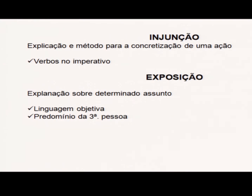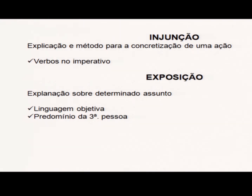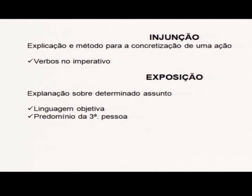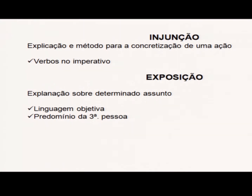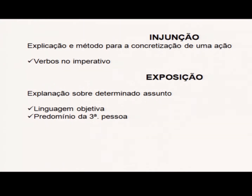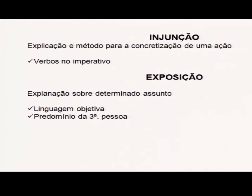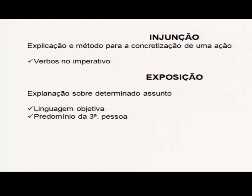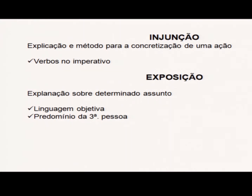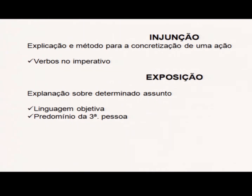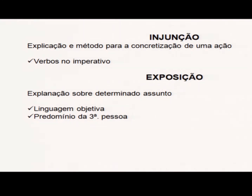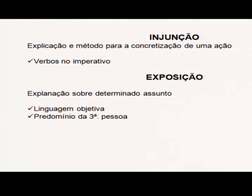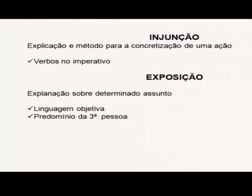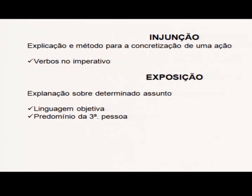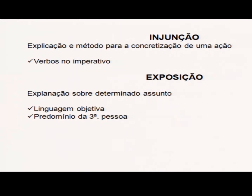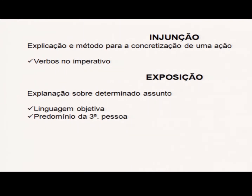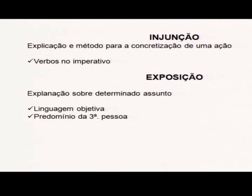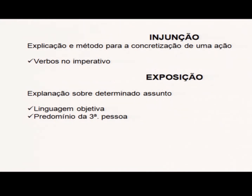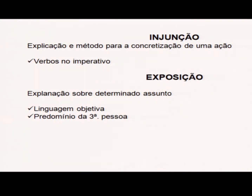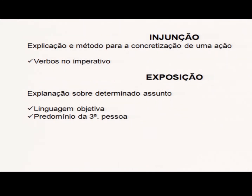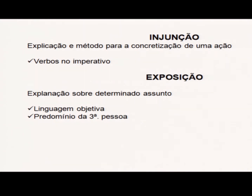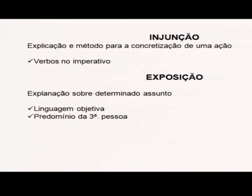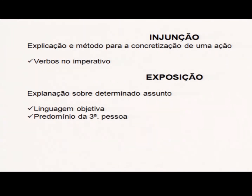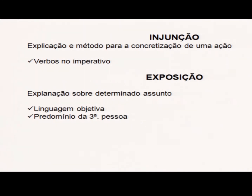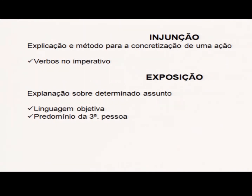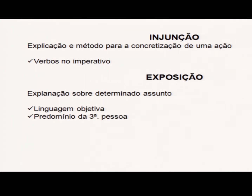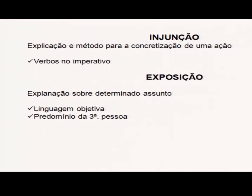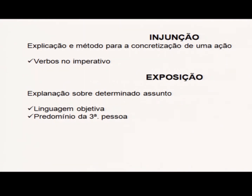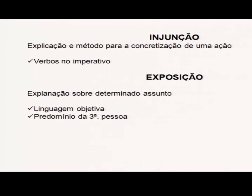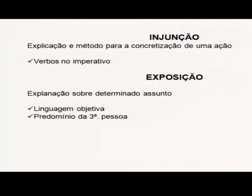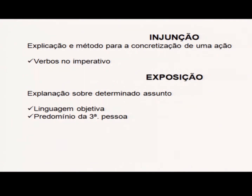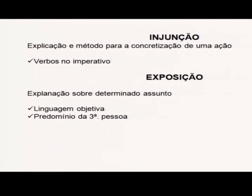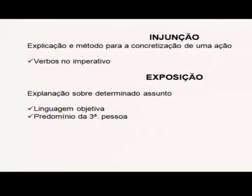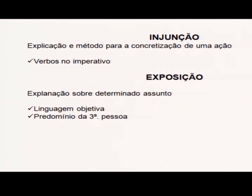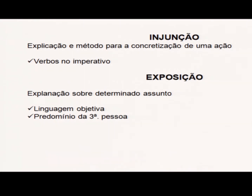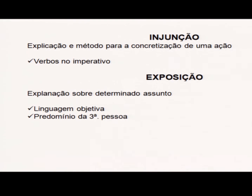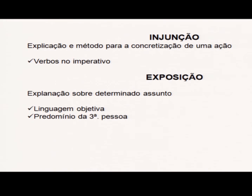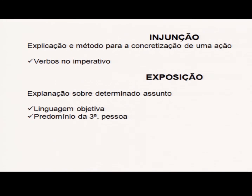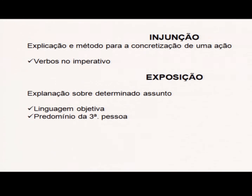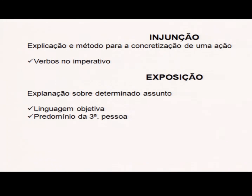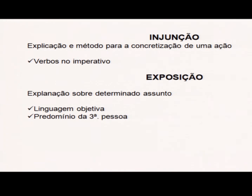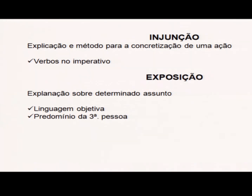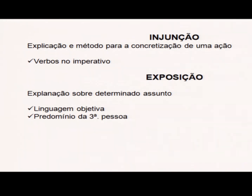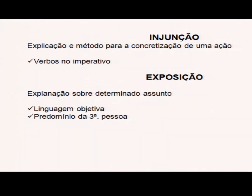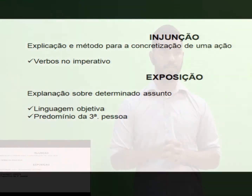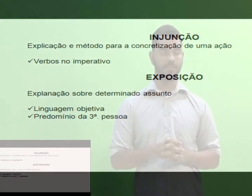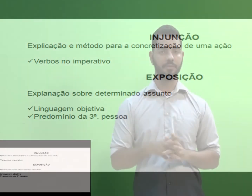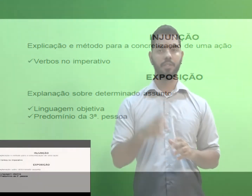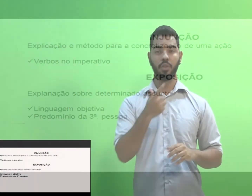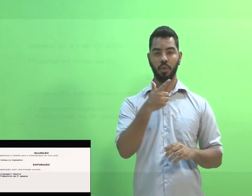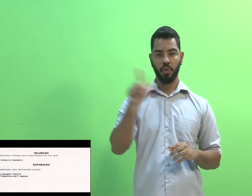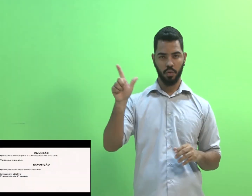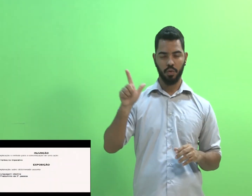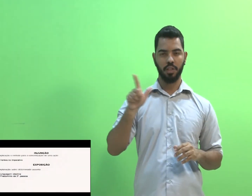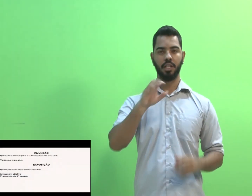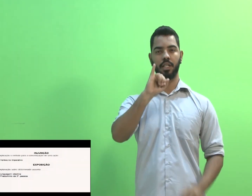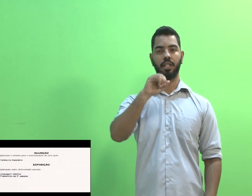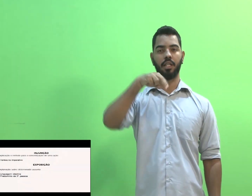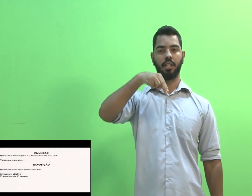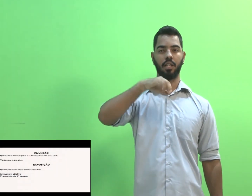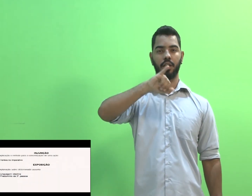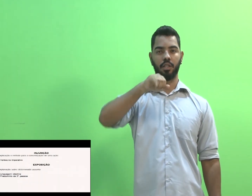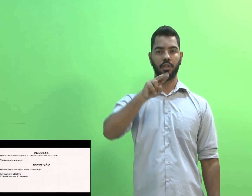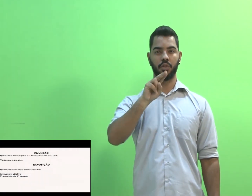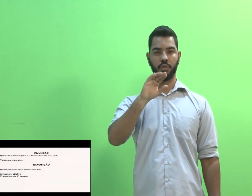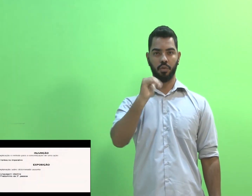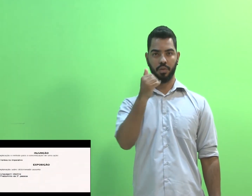A outra modalidade tipológica com a qual nós trabalharemos é a injunção. Aqui nós vamos ter a explicação e o método